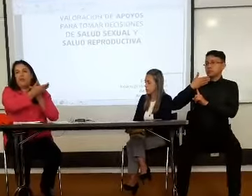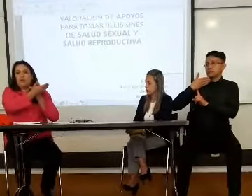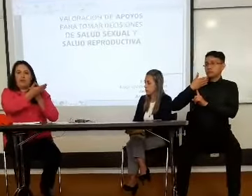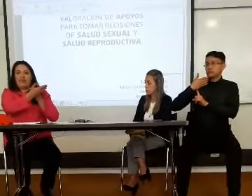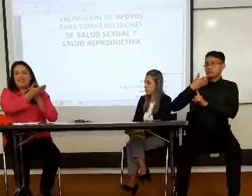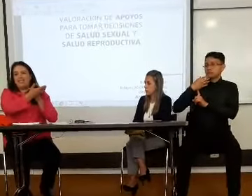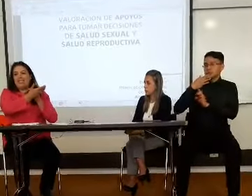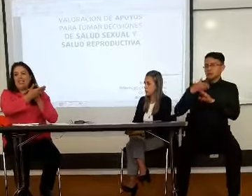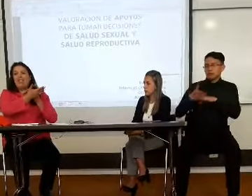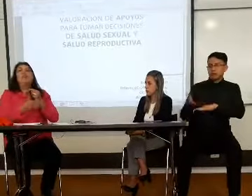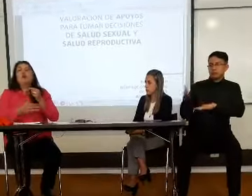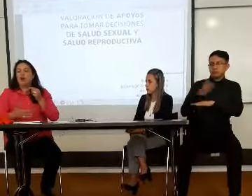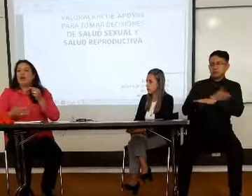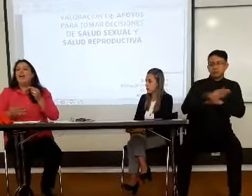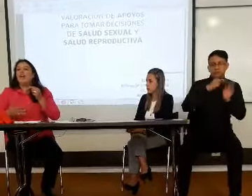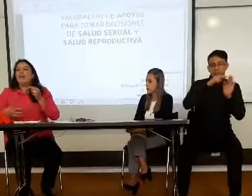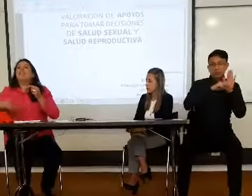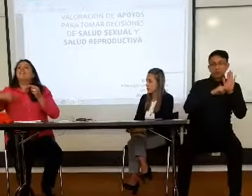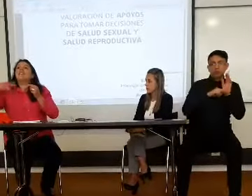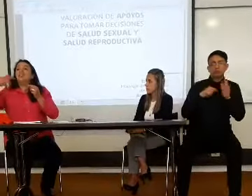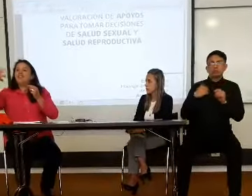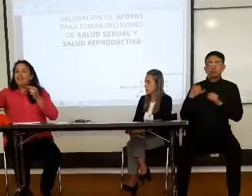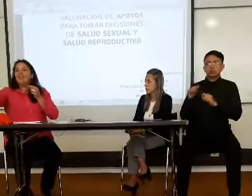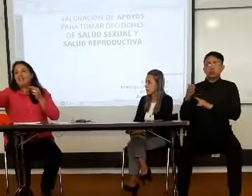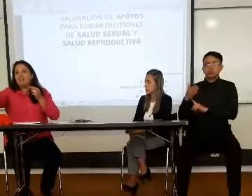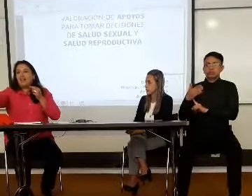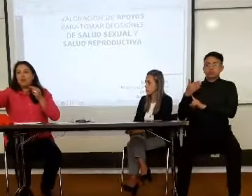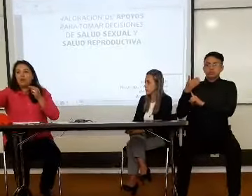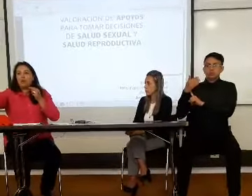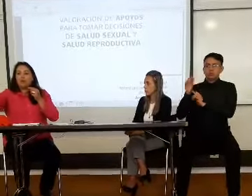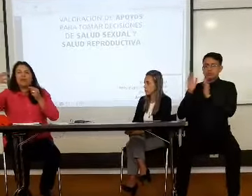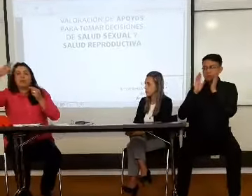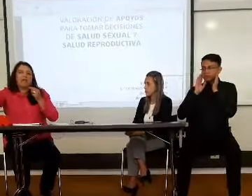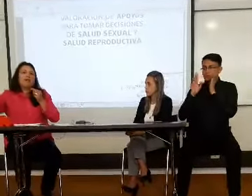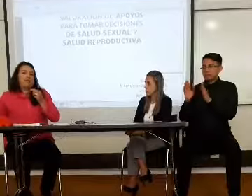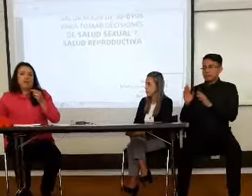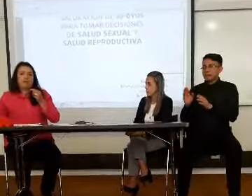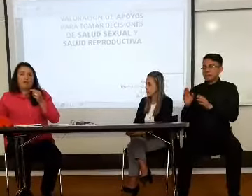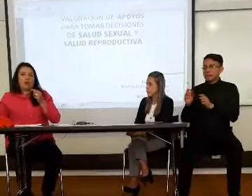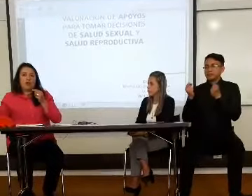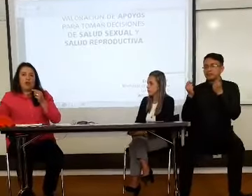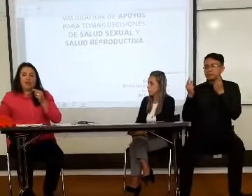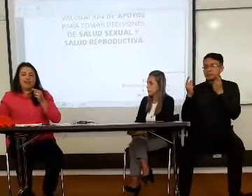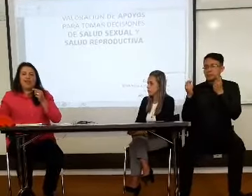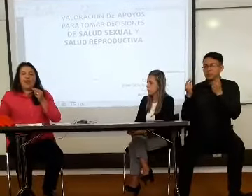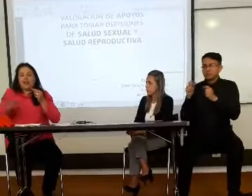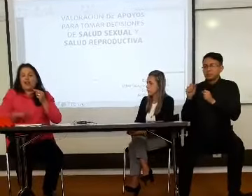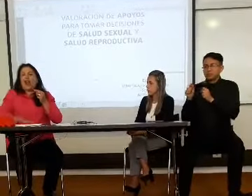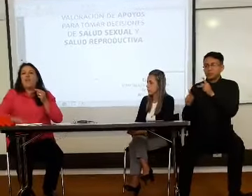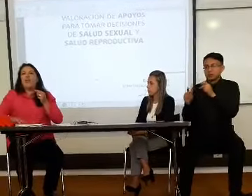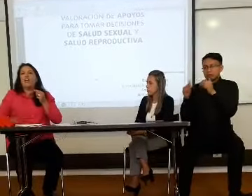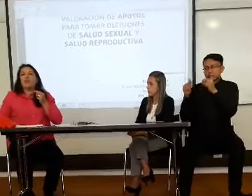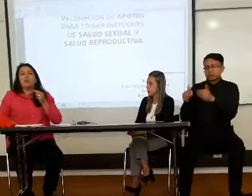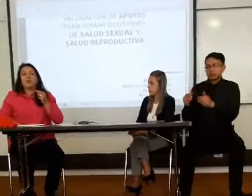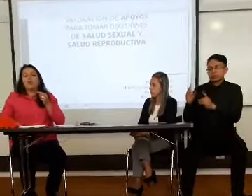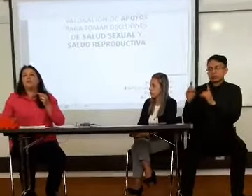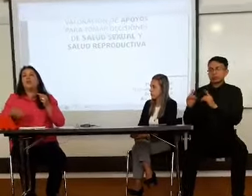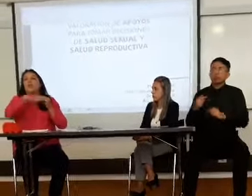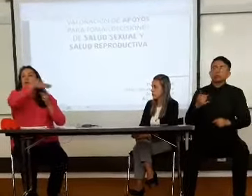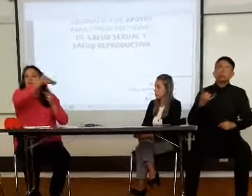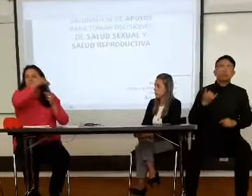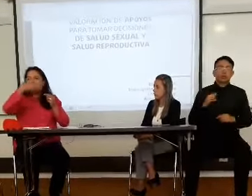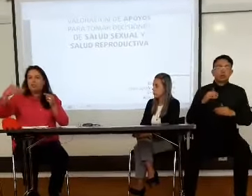se adelantó a la resolución, a la sentencia, a decir, oiga, es que se les tiene que brindar apoyo a las personas para que tomen sus decisiones. Ellos ya habían hecho un